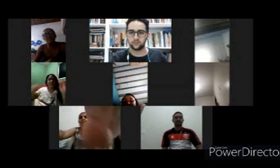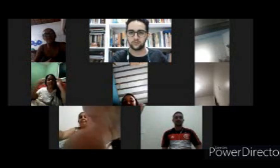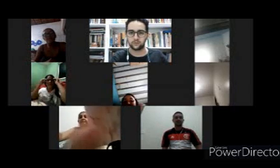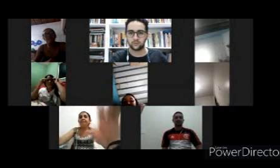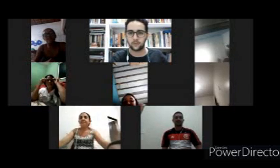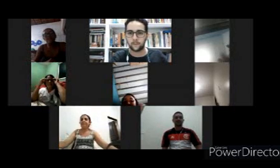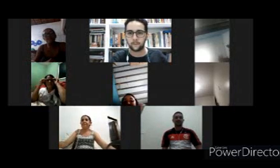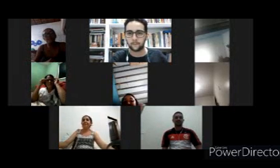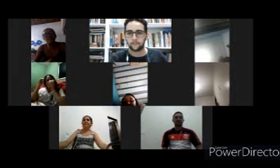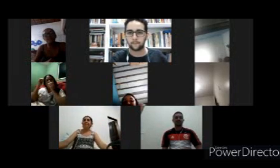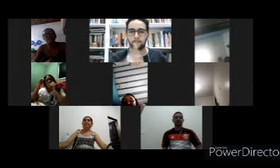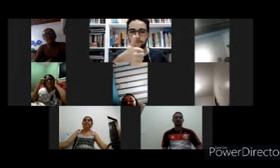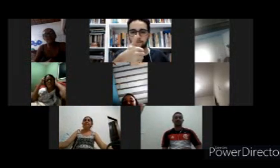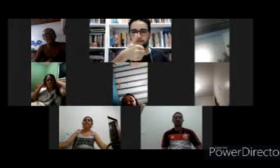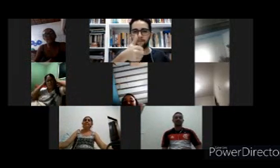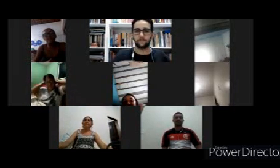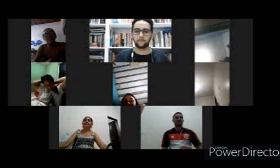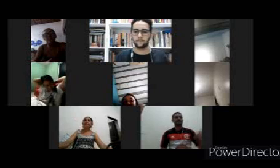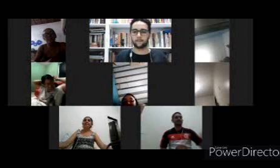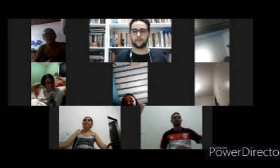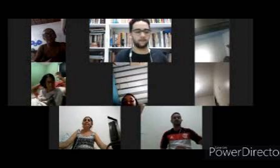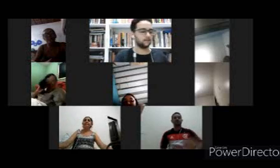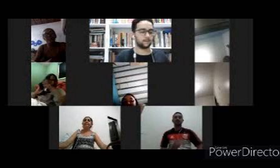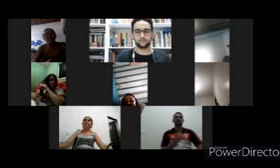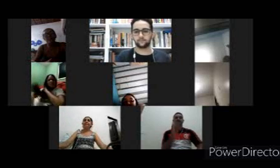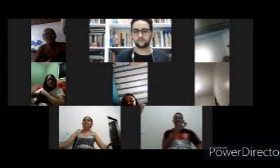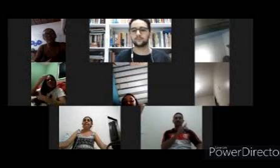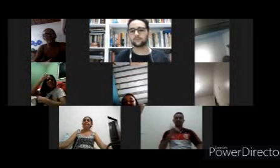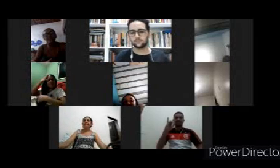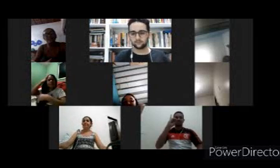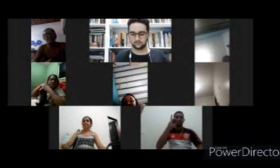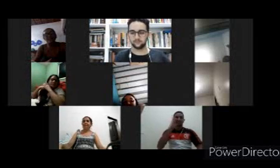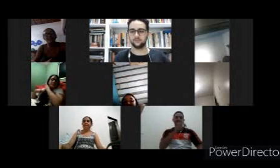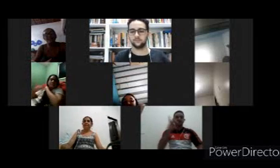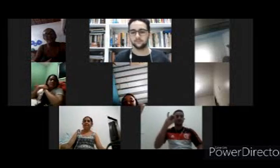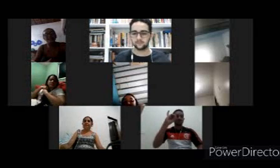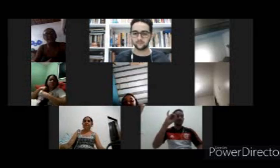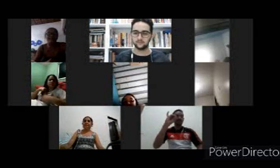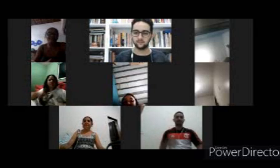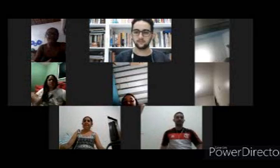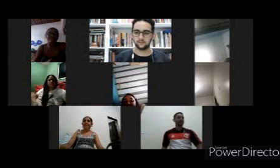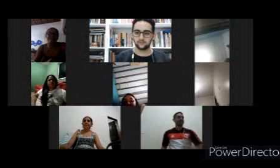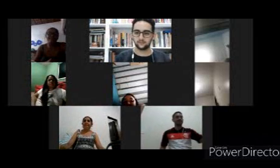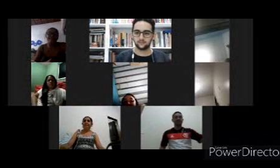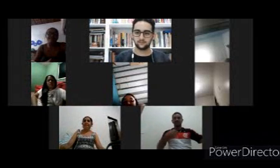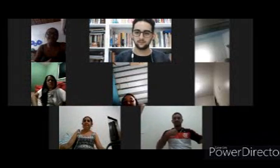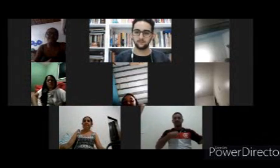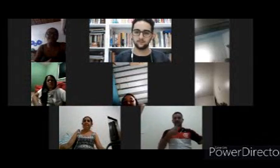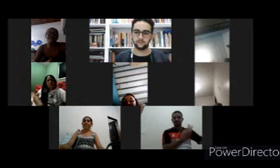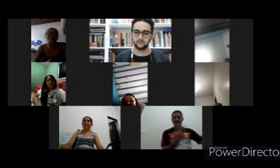Ok. Tudo bem. Podemos? Oi. Meu